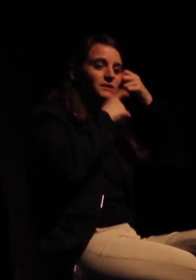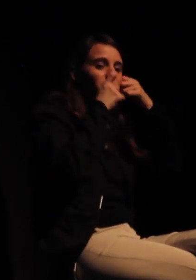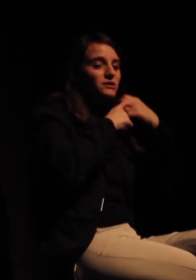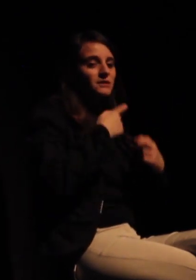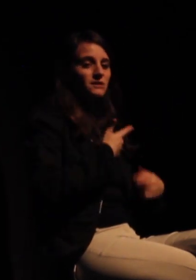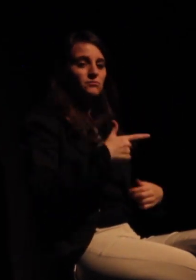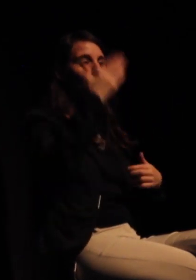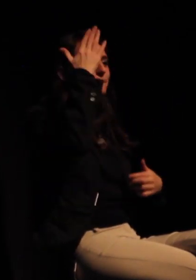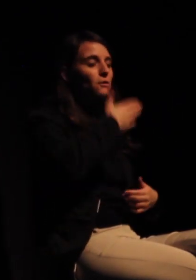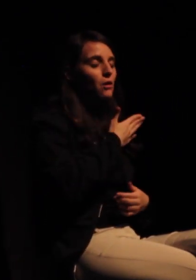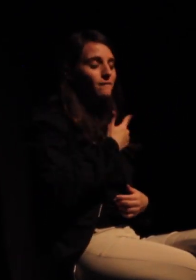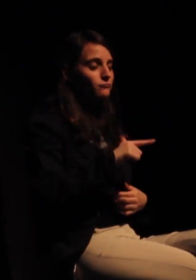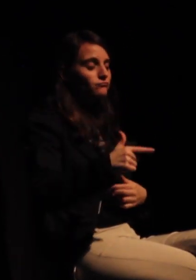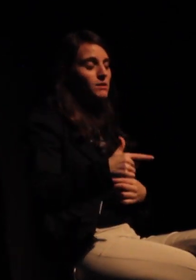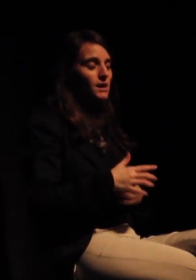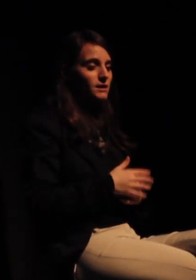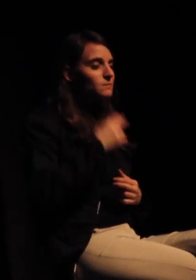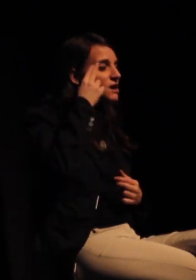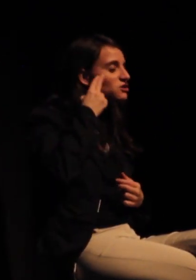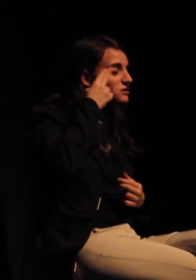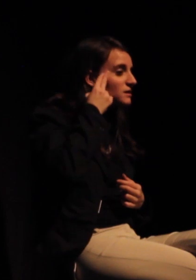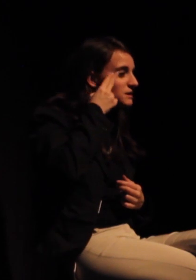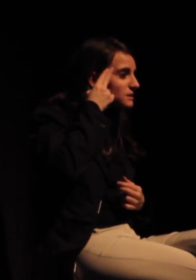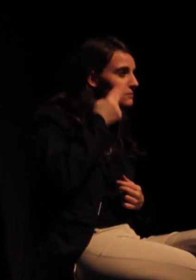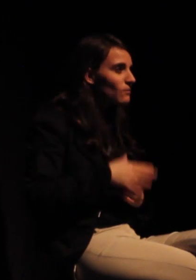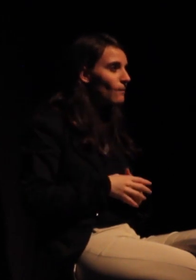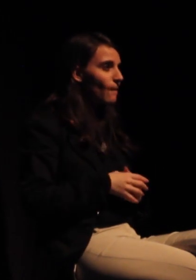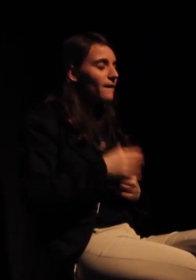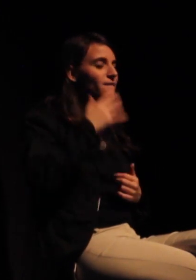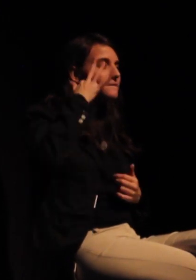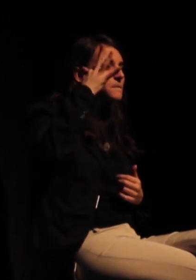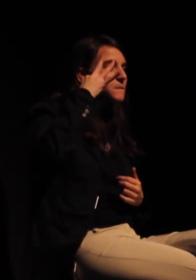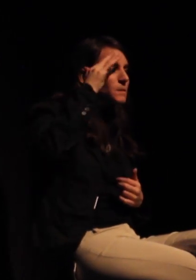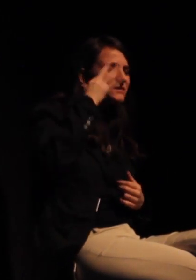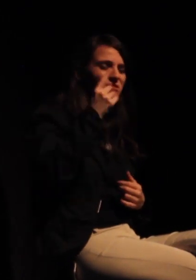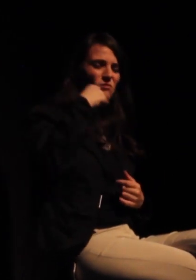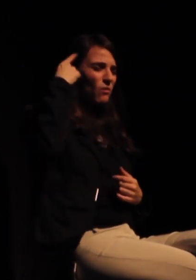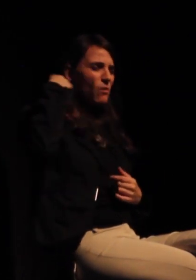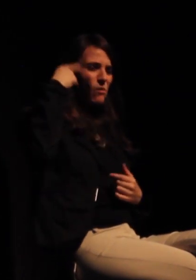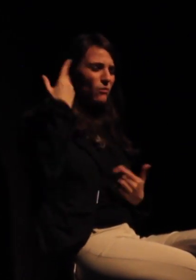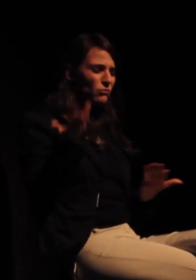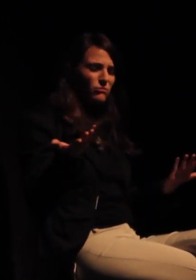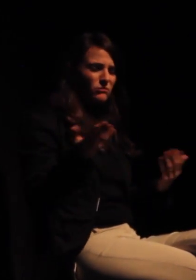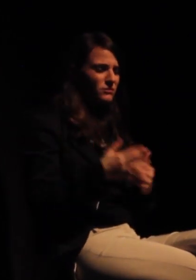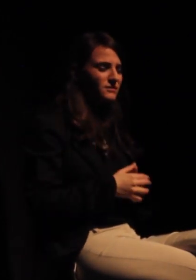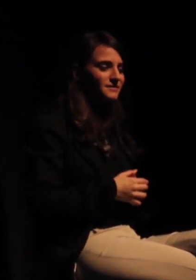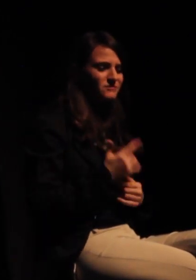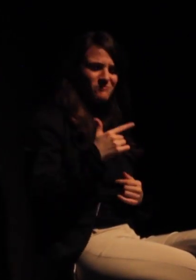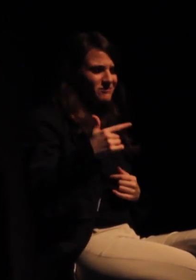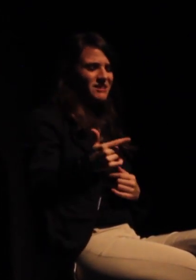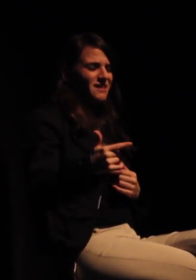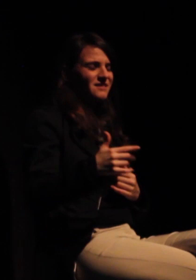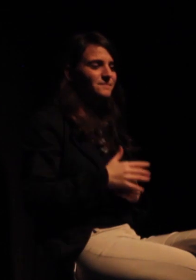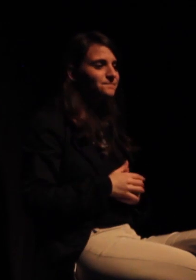é uma calúnia, estão me acusando, não tem provas, isso é imaginação, isso é a fantasia, isso é a loucura. Isso tudo